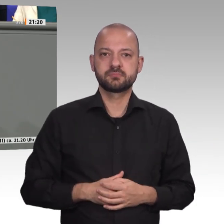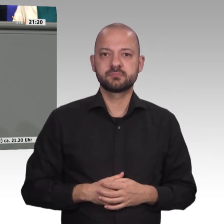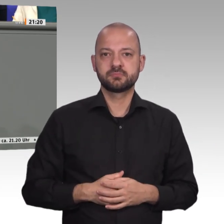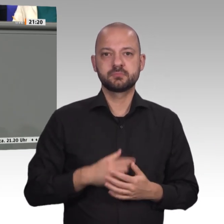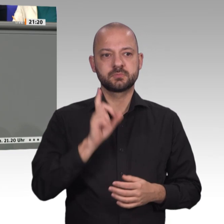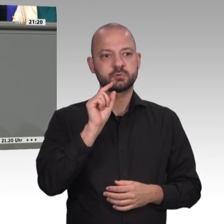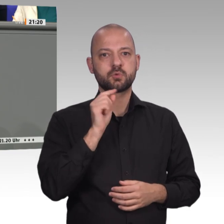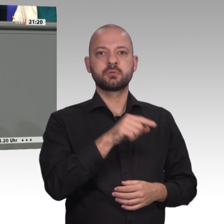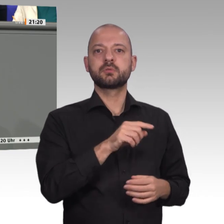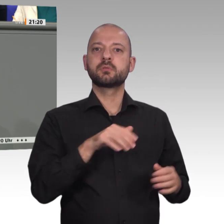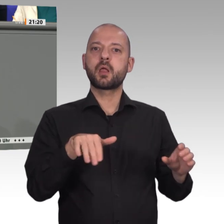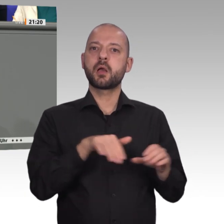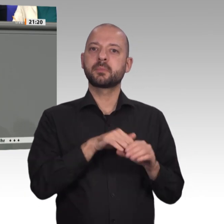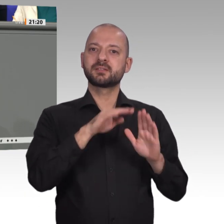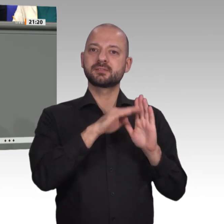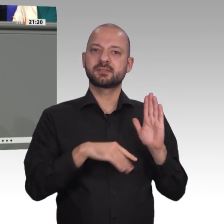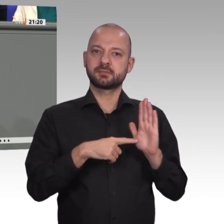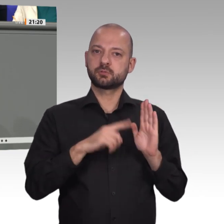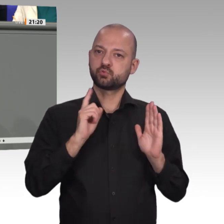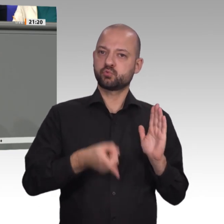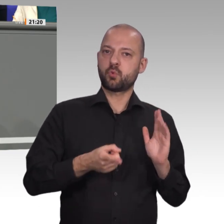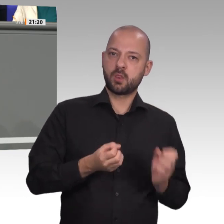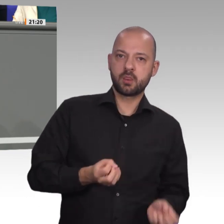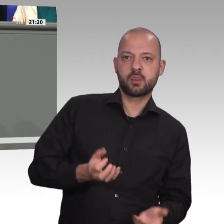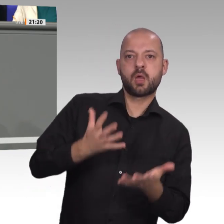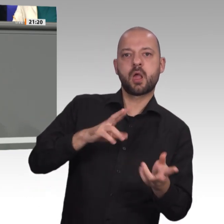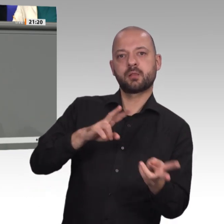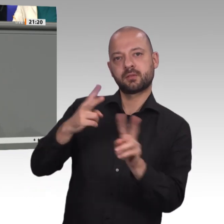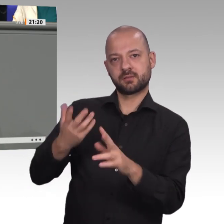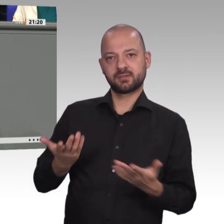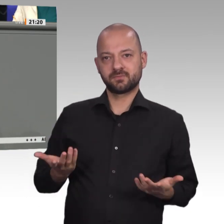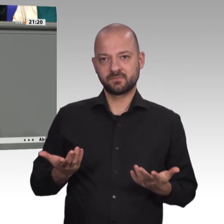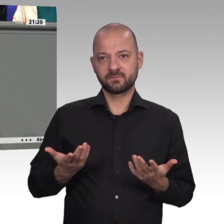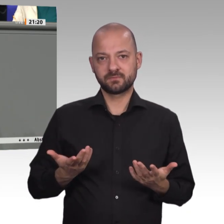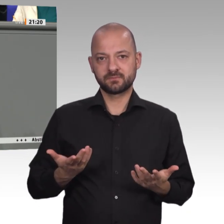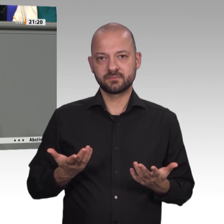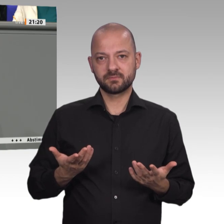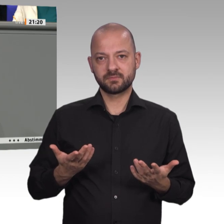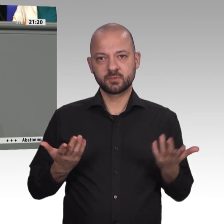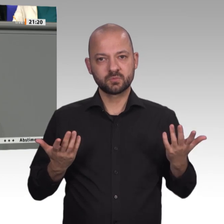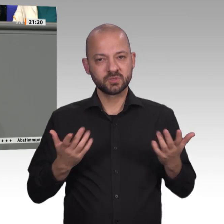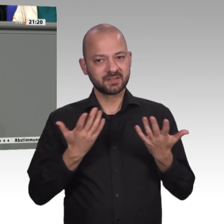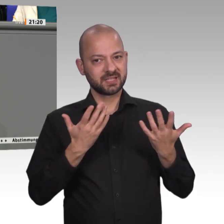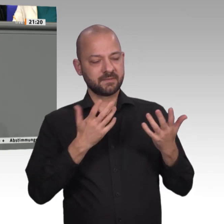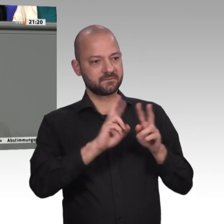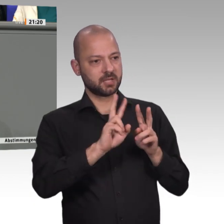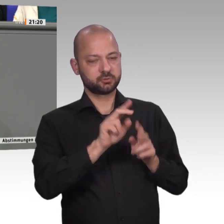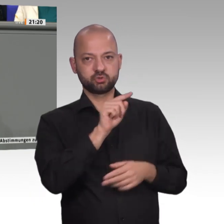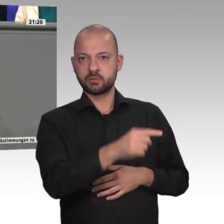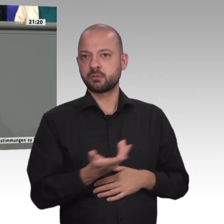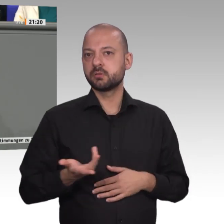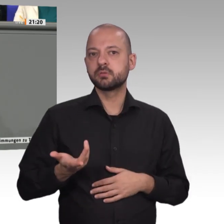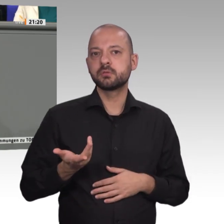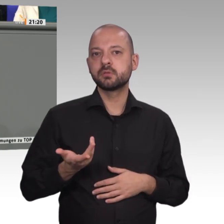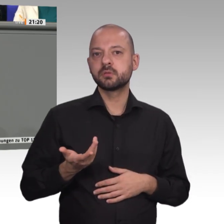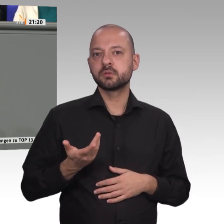diejenigen, die das nicht wissen, das ist dazu gedacht, dass Leute, die vielleicht ein bisschen langsamer arbeiten, eine Unterstützung bekommen,